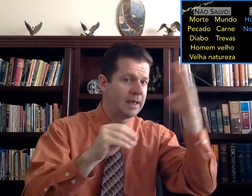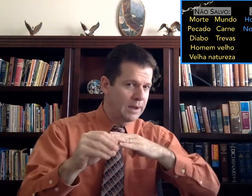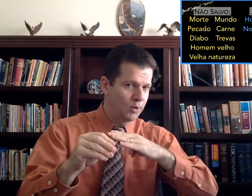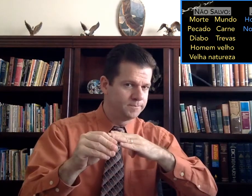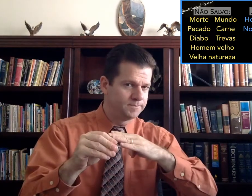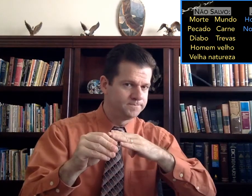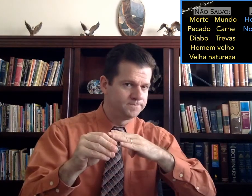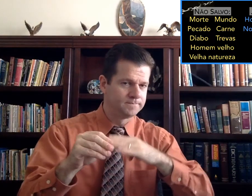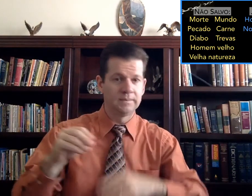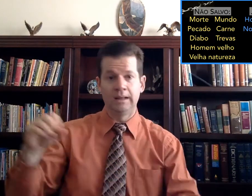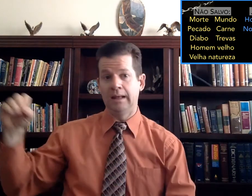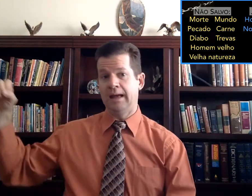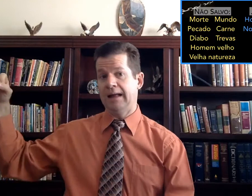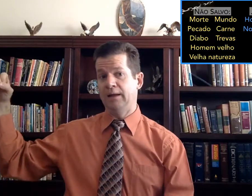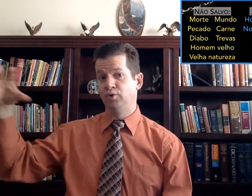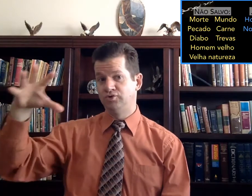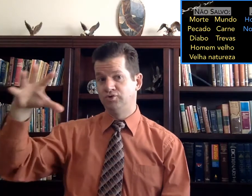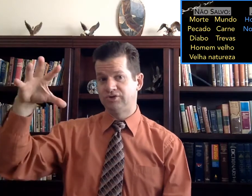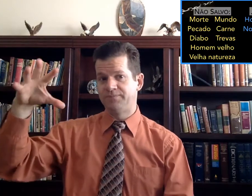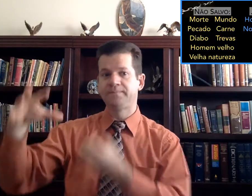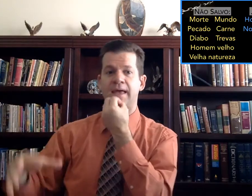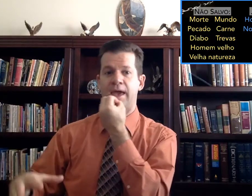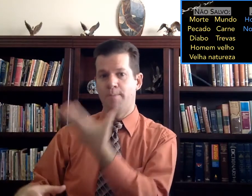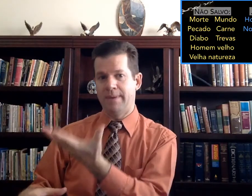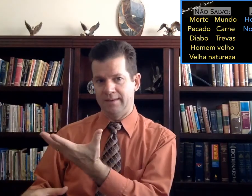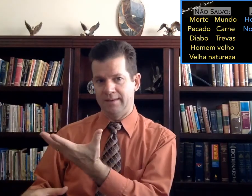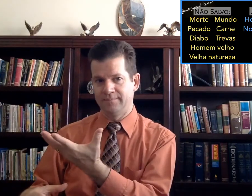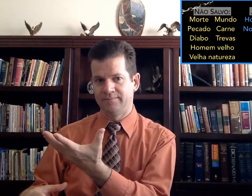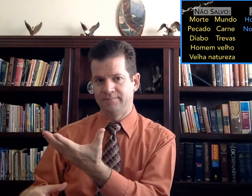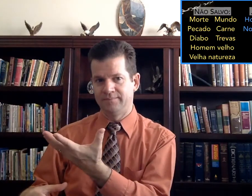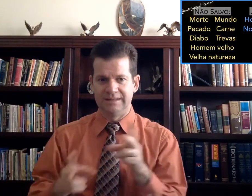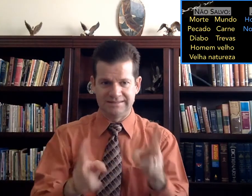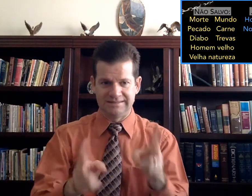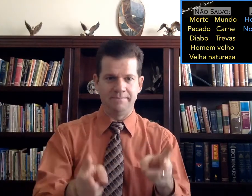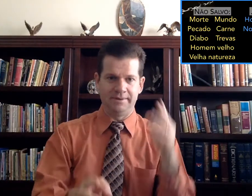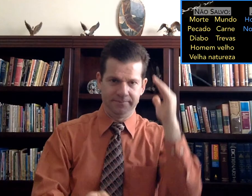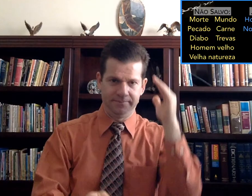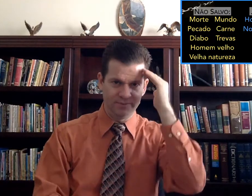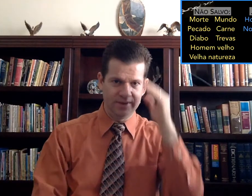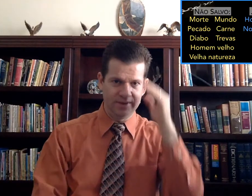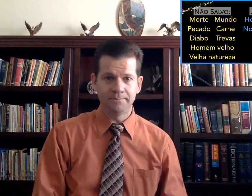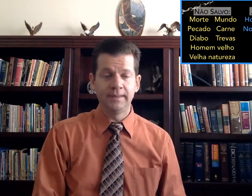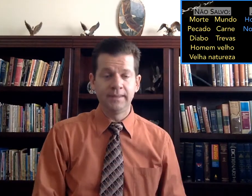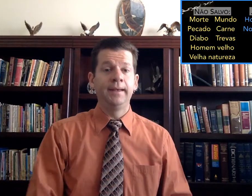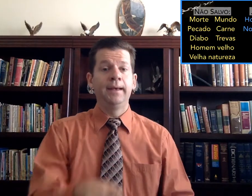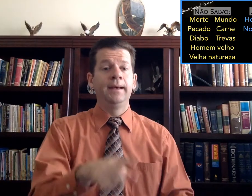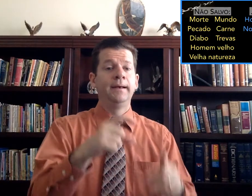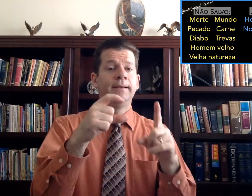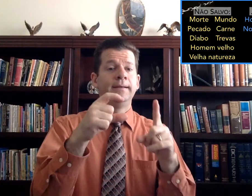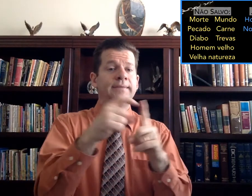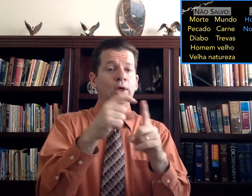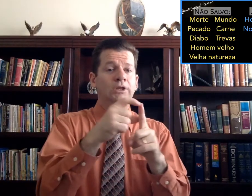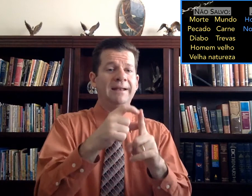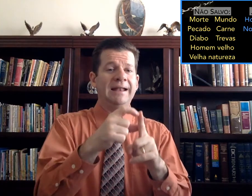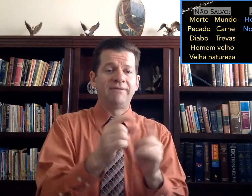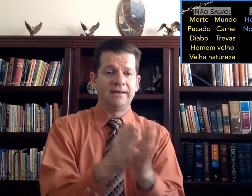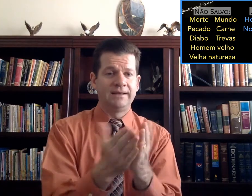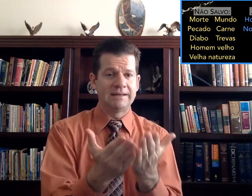mal, a luz é o bem, sempre, ok? Tem outra palavra na Bíblia